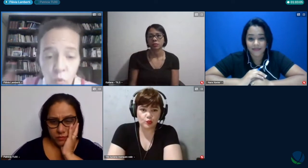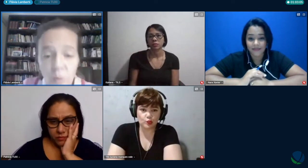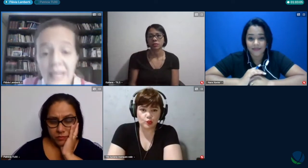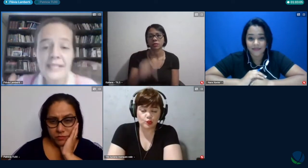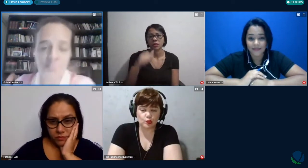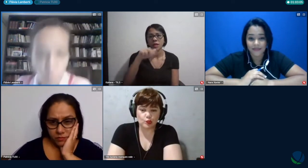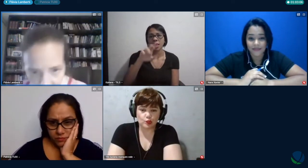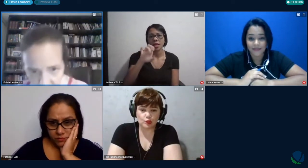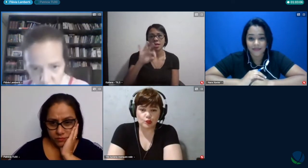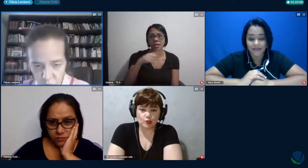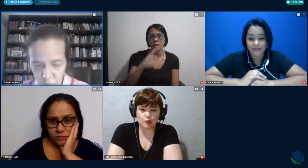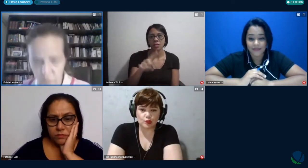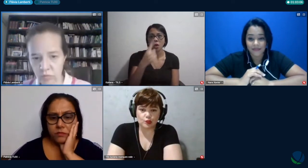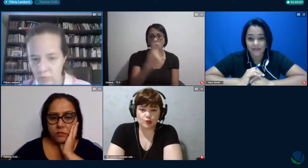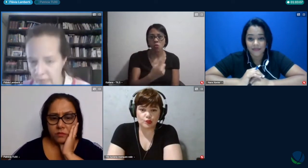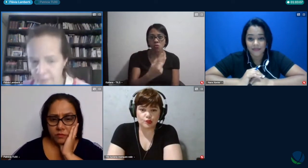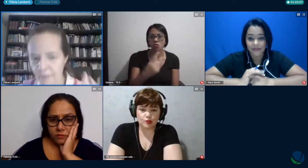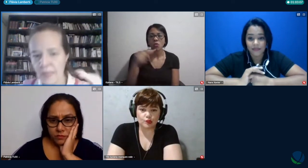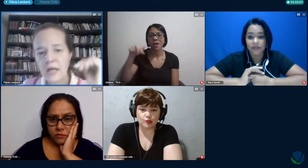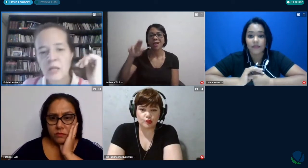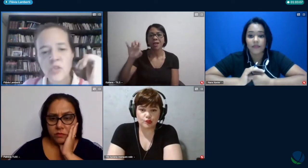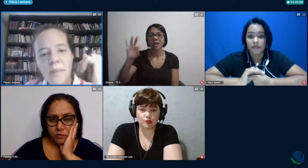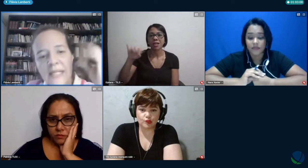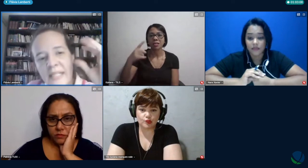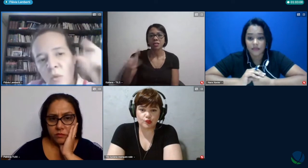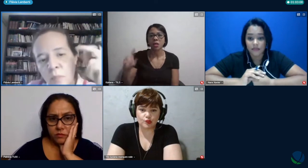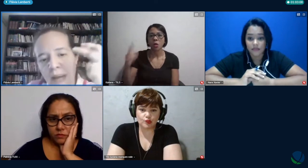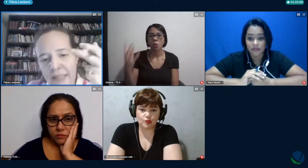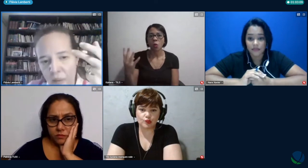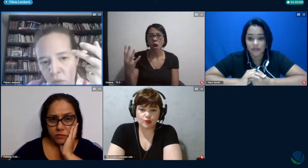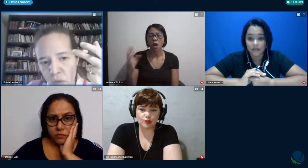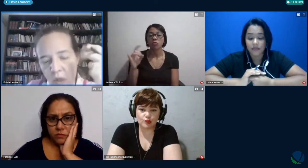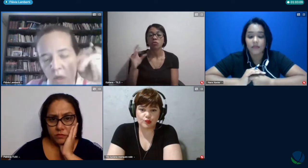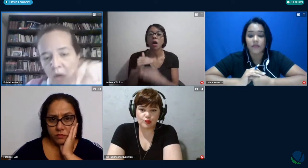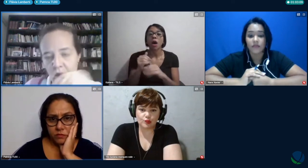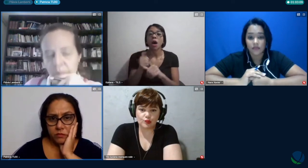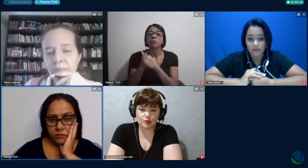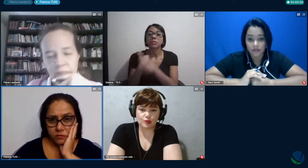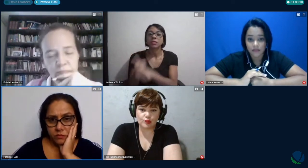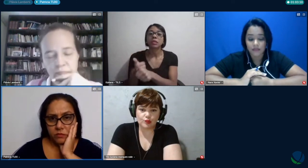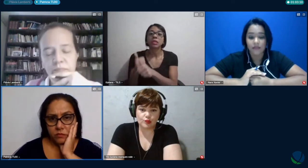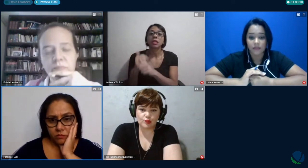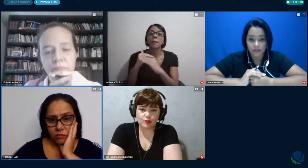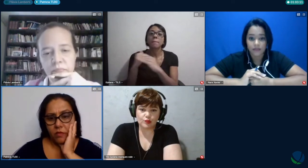Na questão 1 e na questão 4. Né? Só para seguir um padrão.